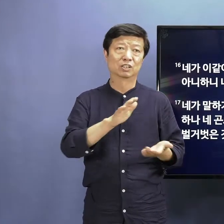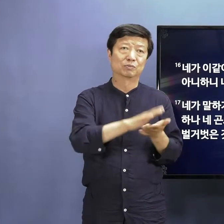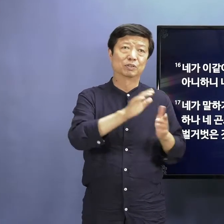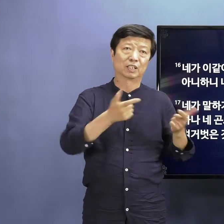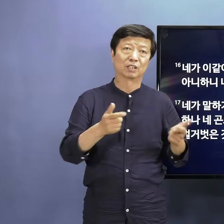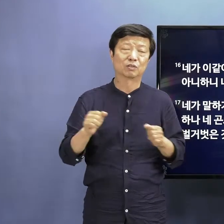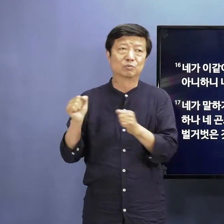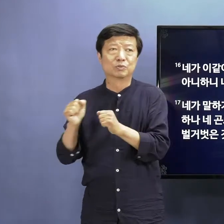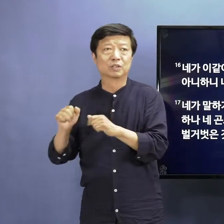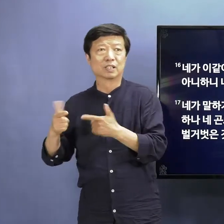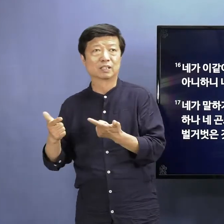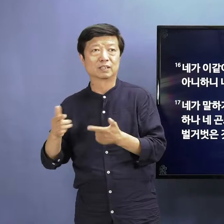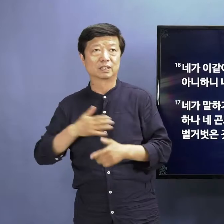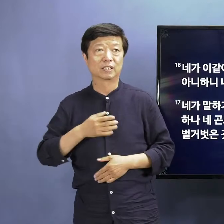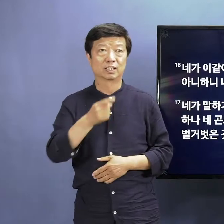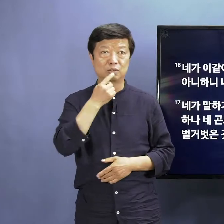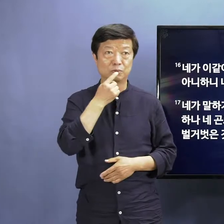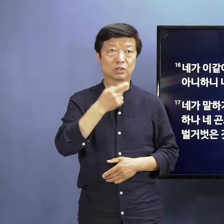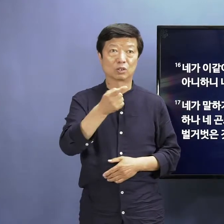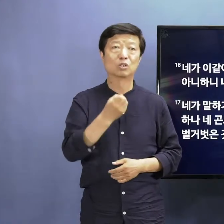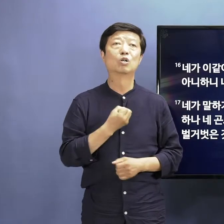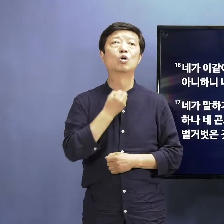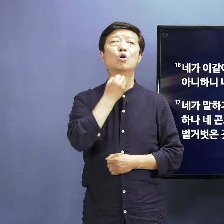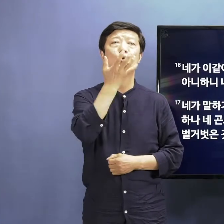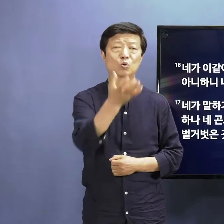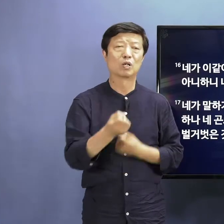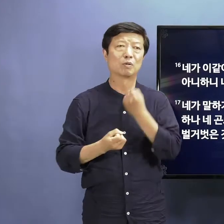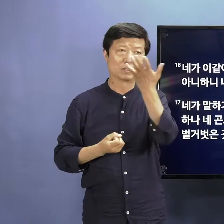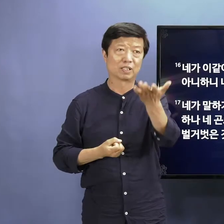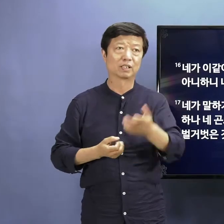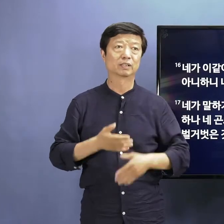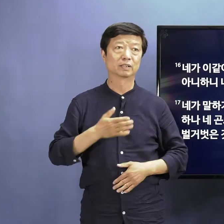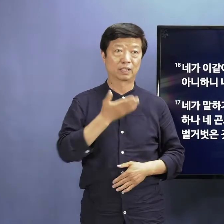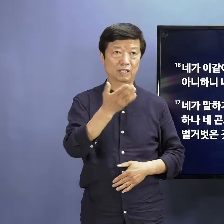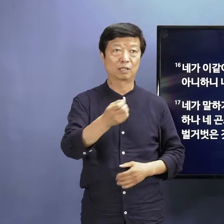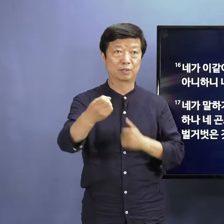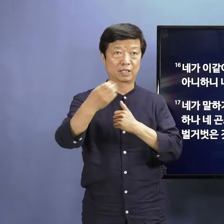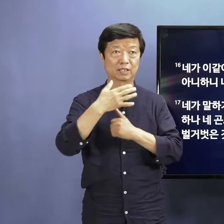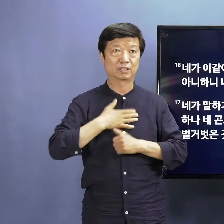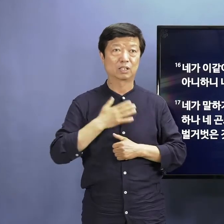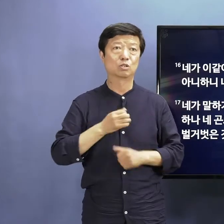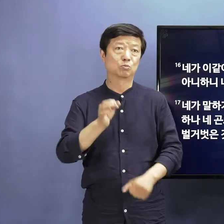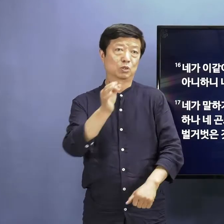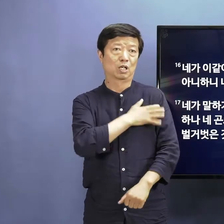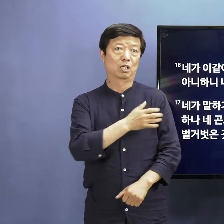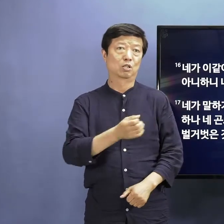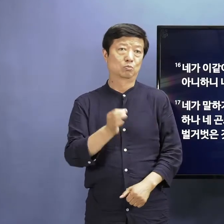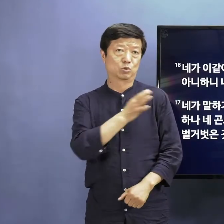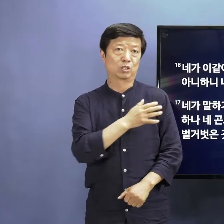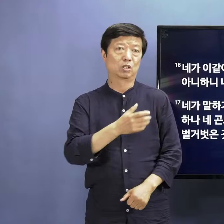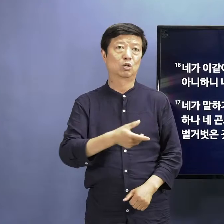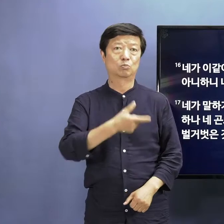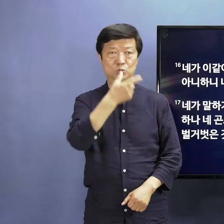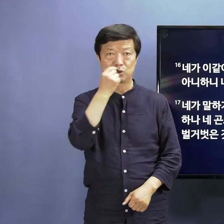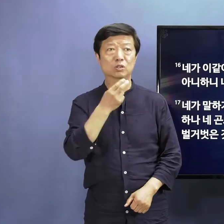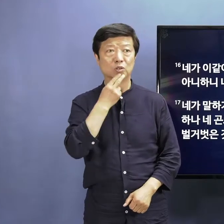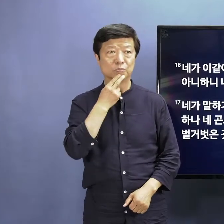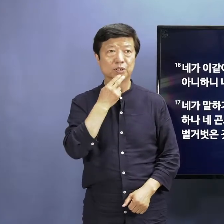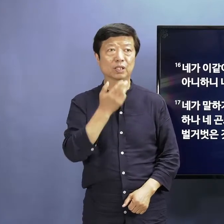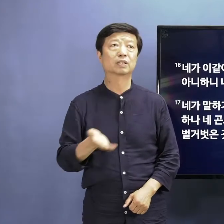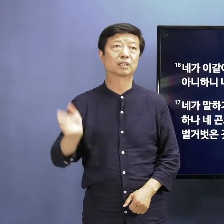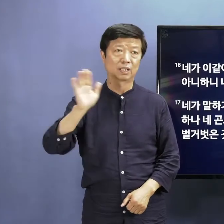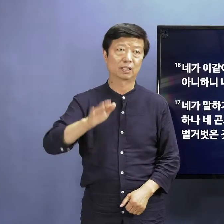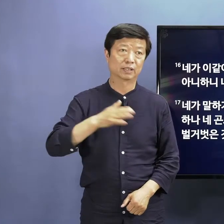차지도 아니하니 내 입에서 너를 토하여 버리리라. 내가 말하기를 나는 부자라 부유하여 부족한 것이 없다